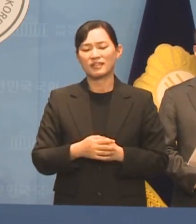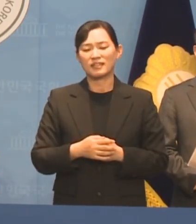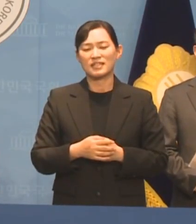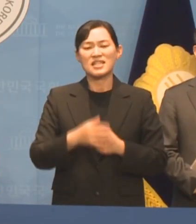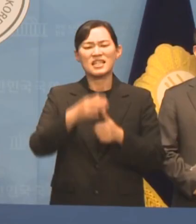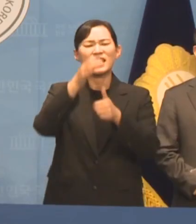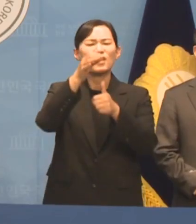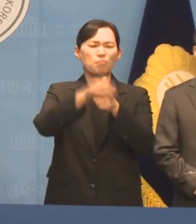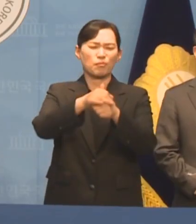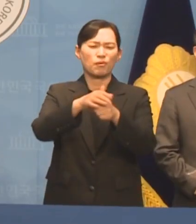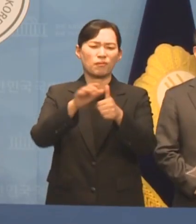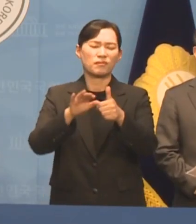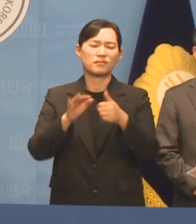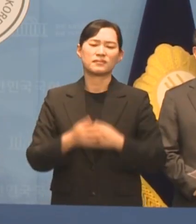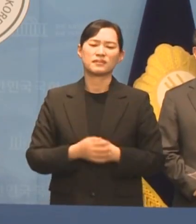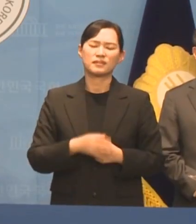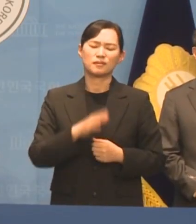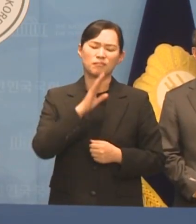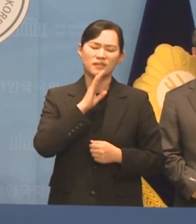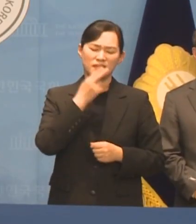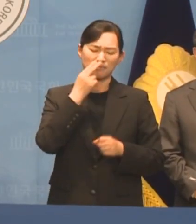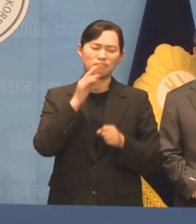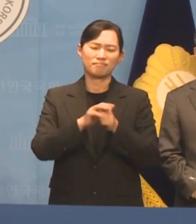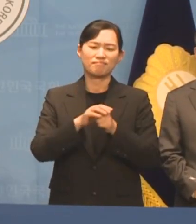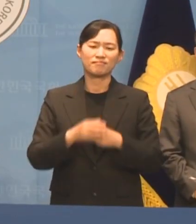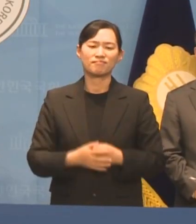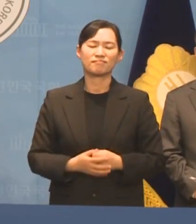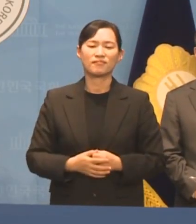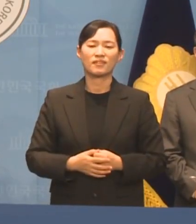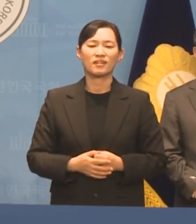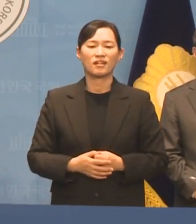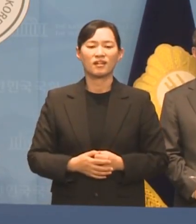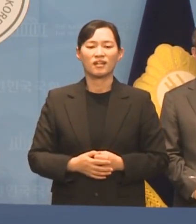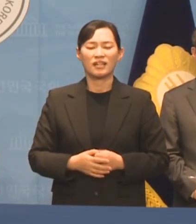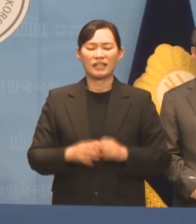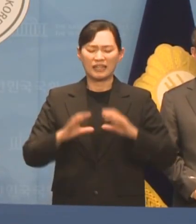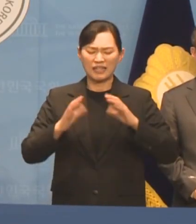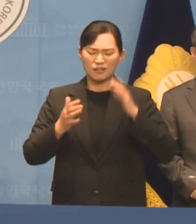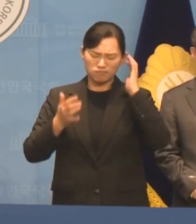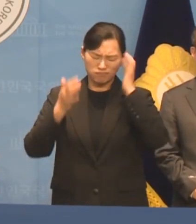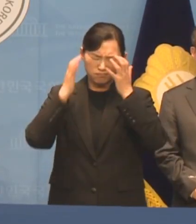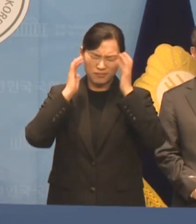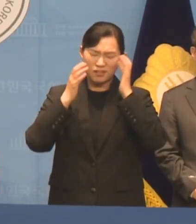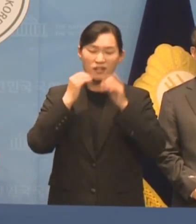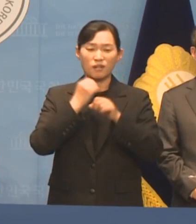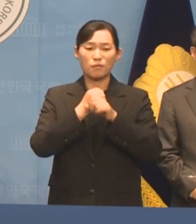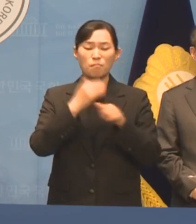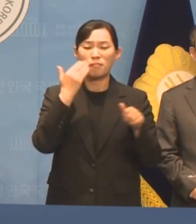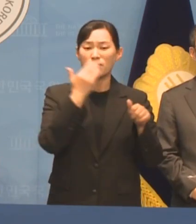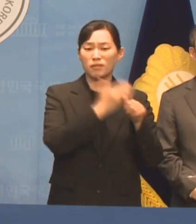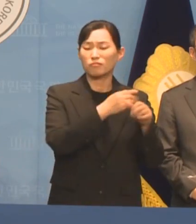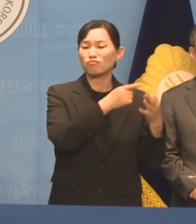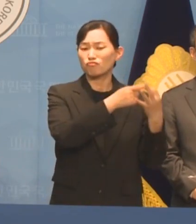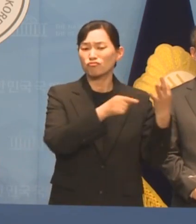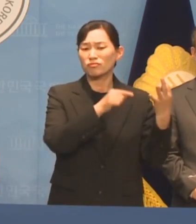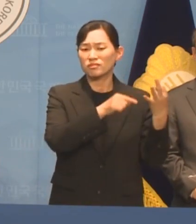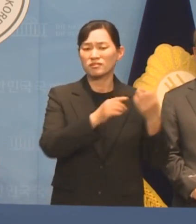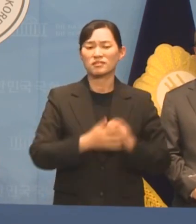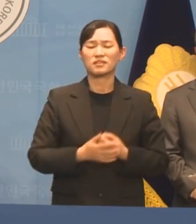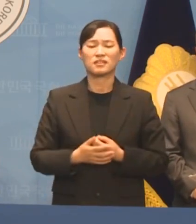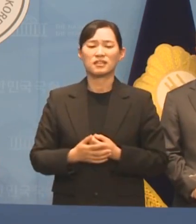알박기 인사가 점립가경입니다. 국헌문란 내란 행위로 파면된 윤석열은